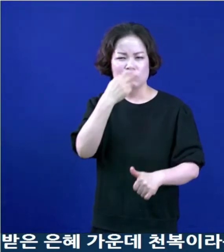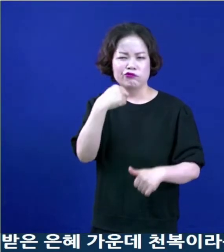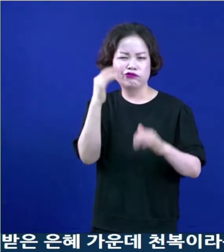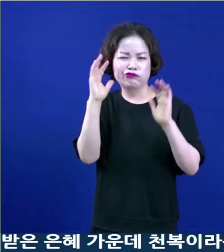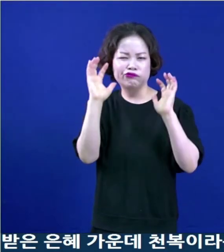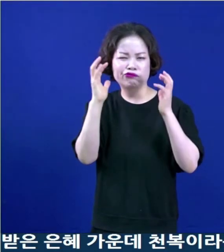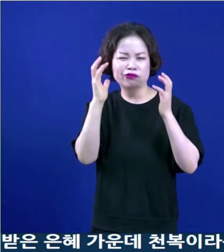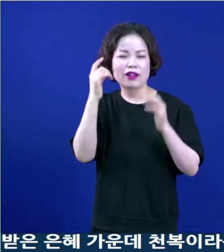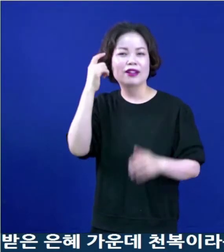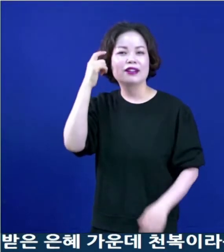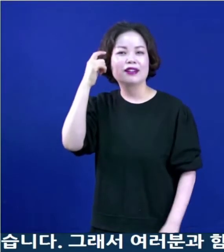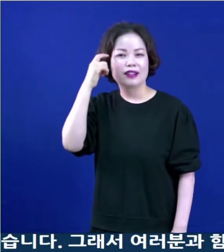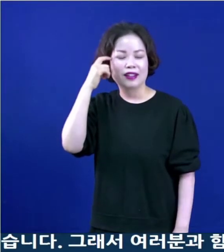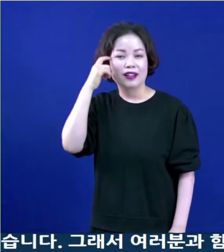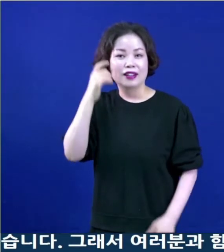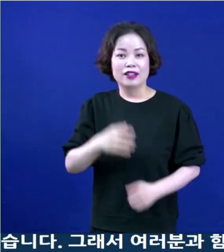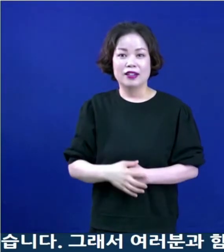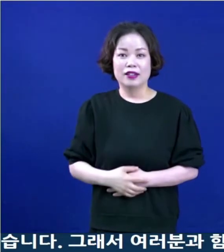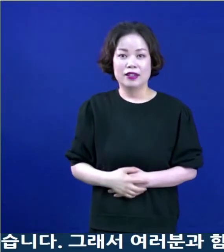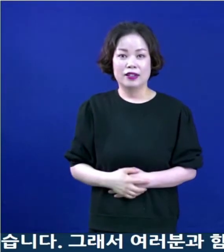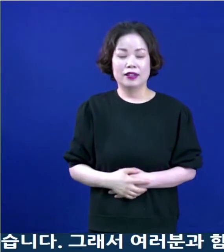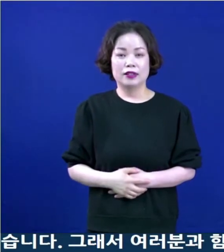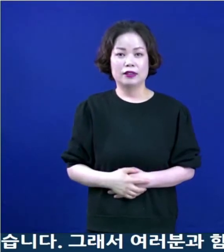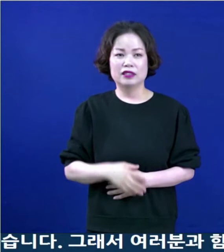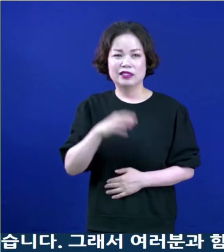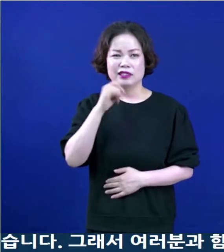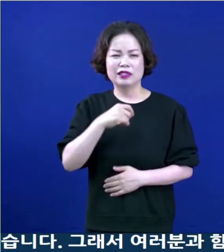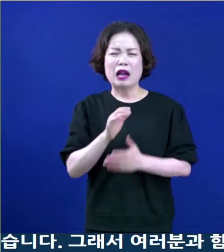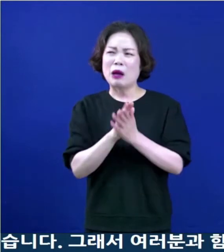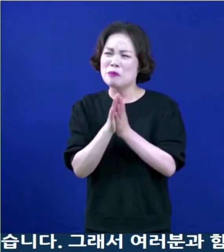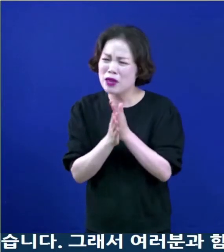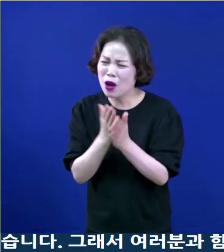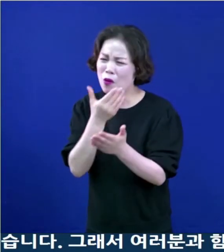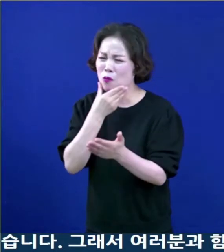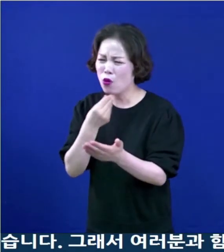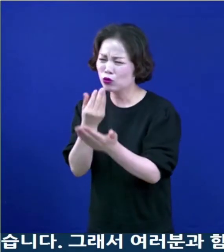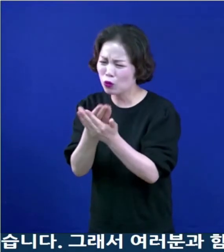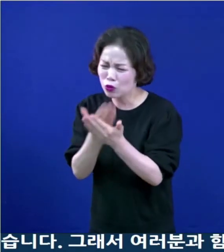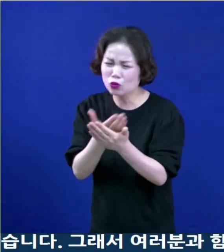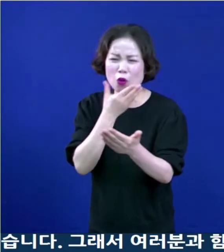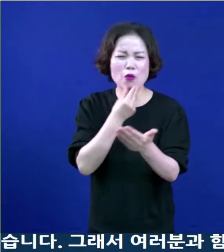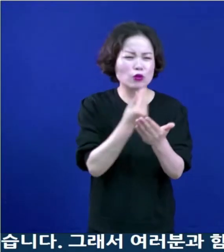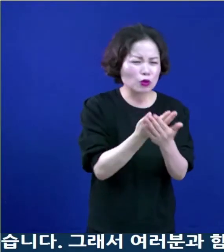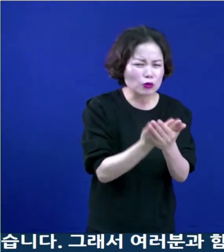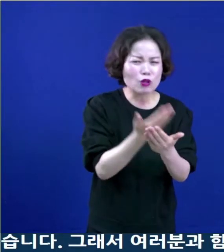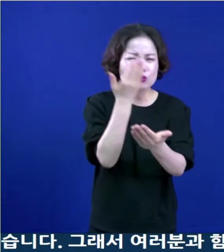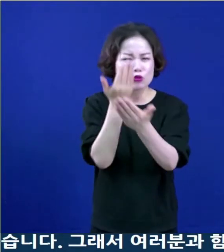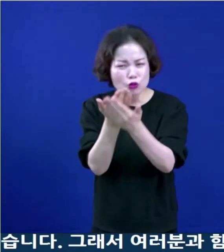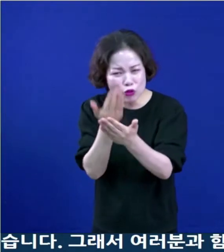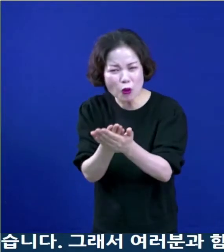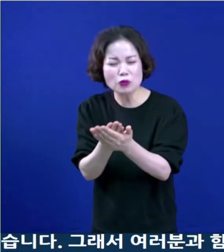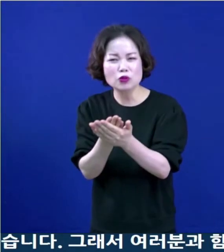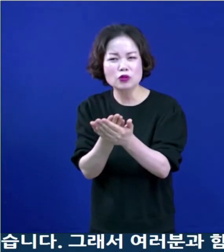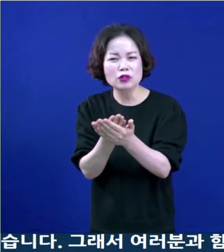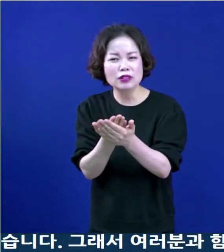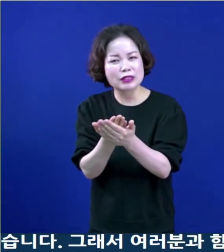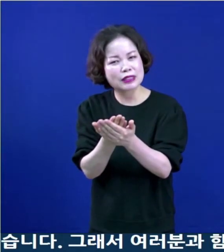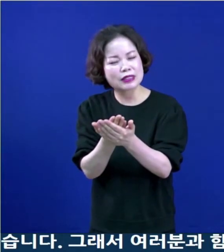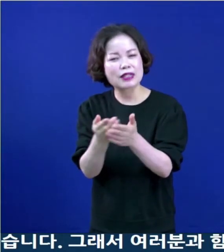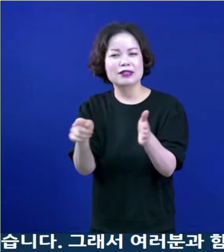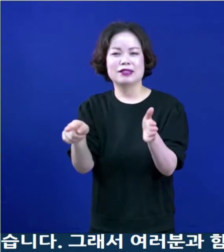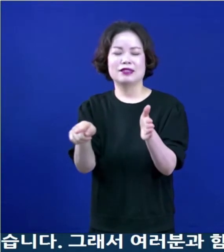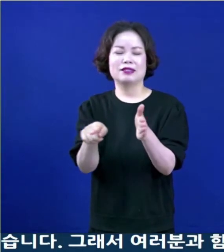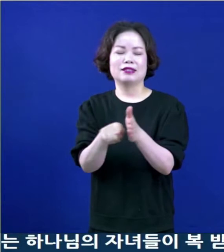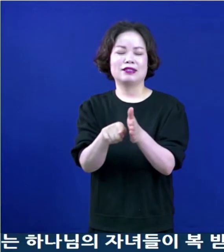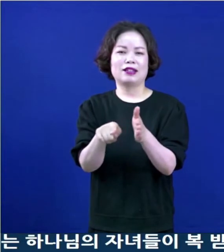것이라고 생각했었습니다. 그저 비나이다 비나이다 주시옵소서 주시옵소서 하는